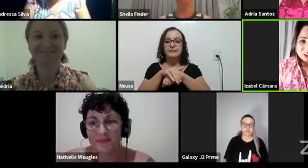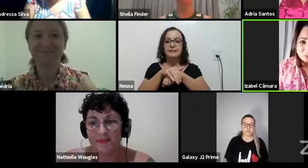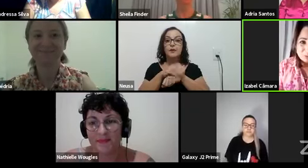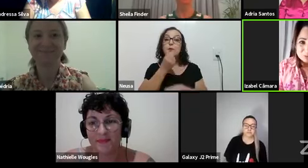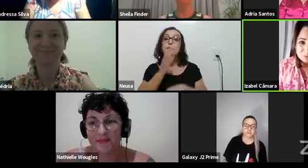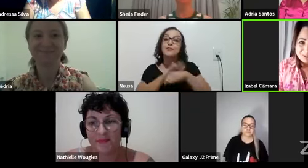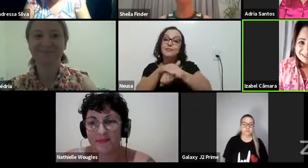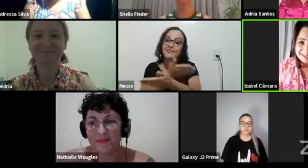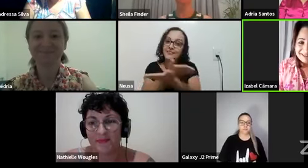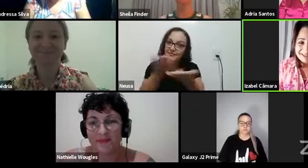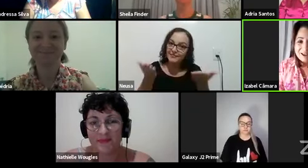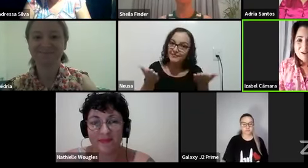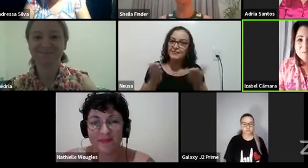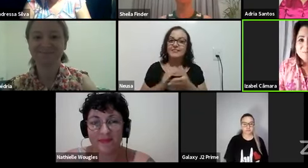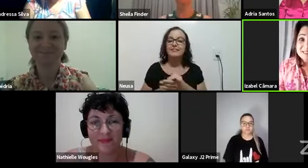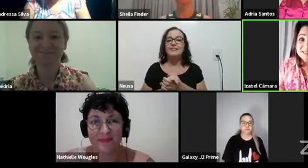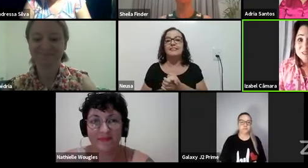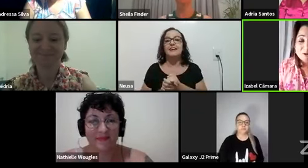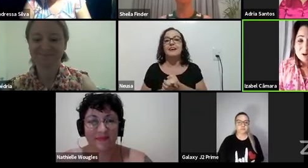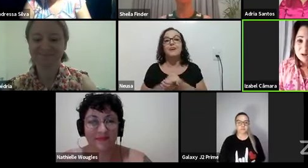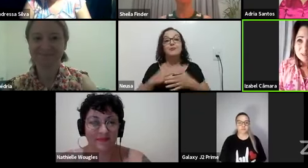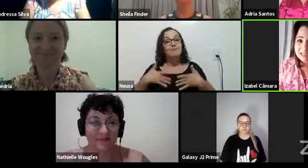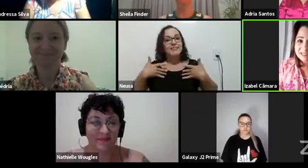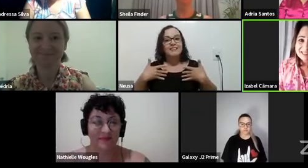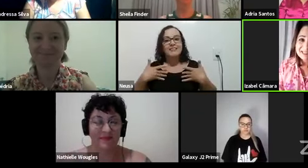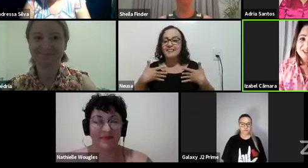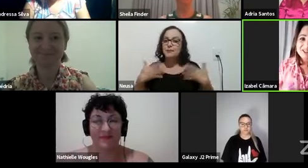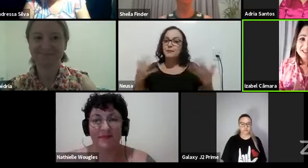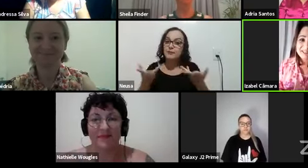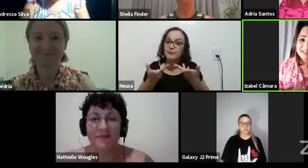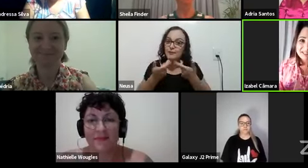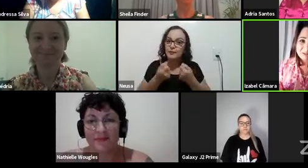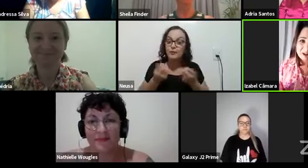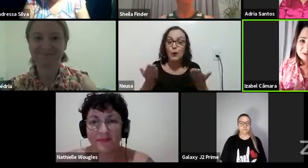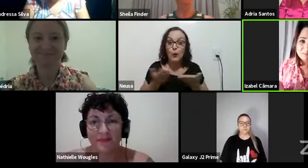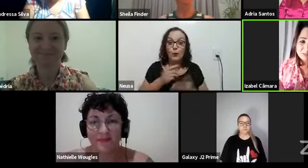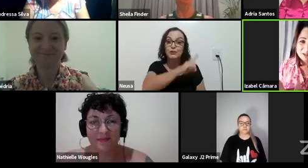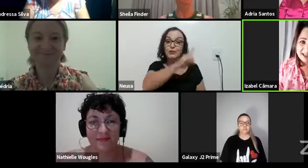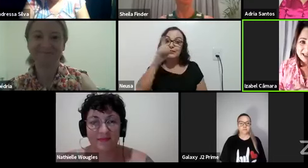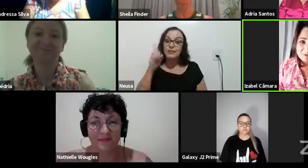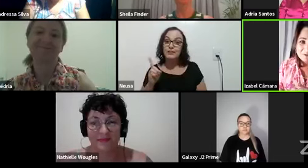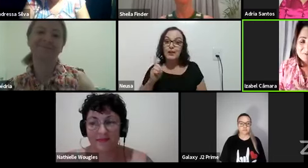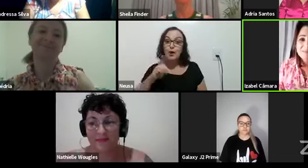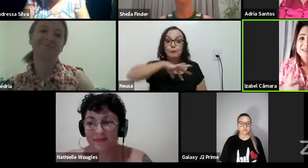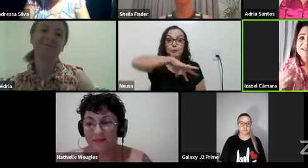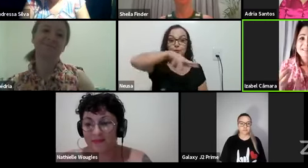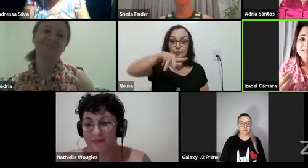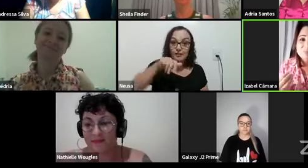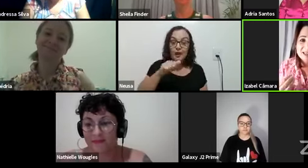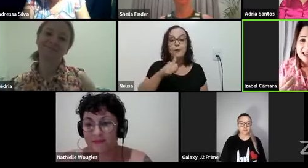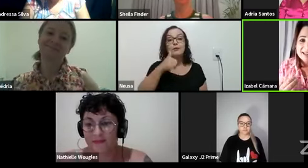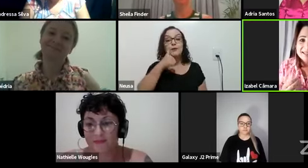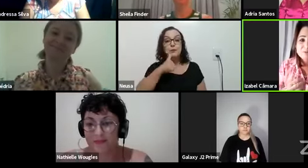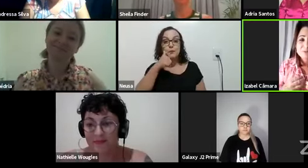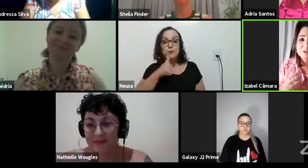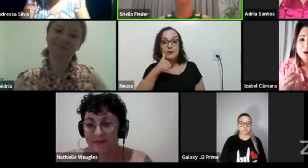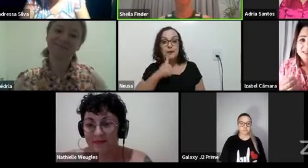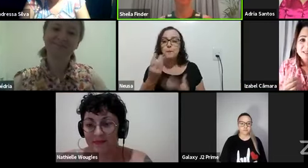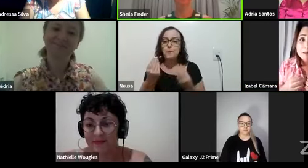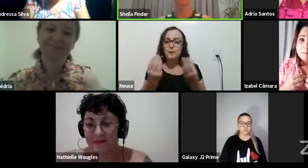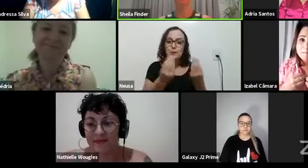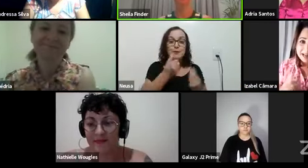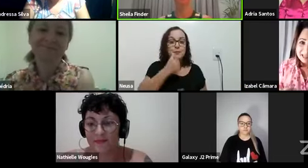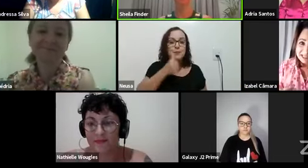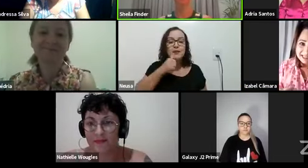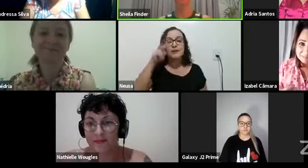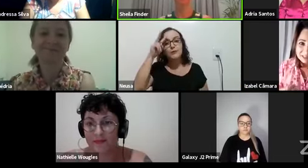Boa noite a todos. É um prazer enorme estar nesse Dia Internacional da Mulher, com tantas mulheres, com